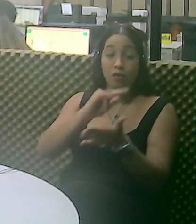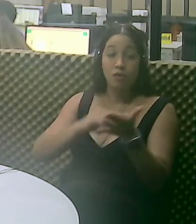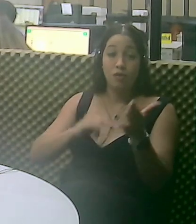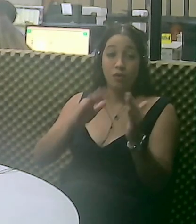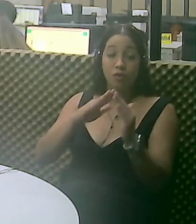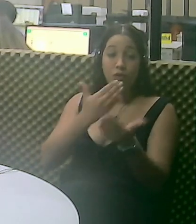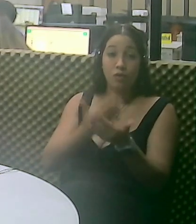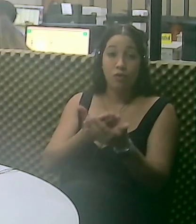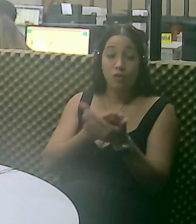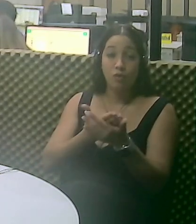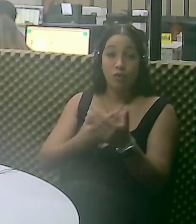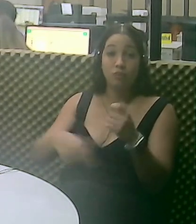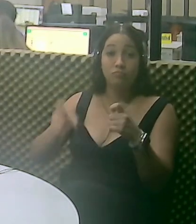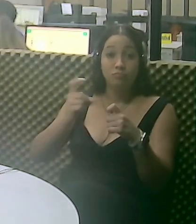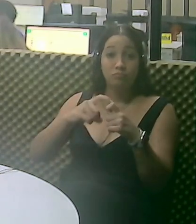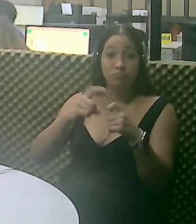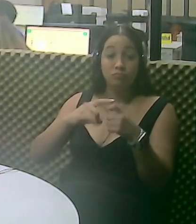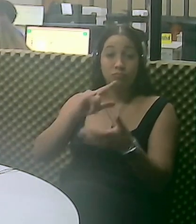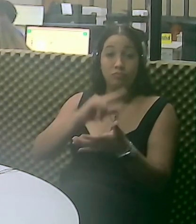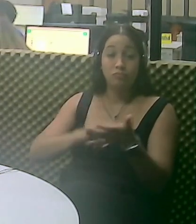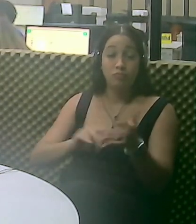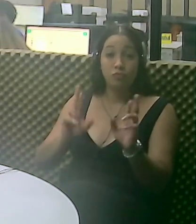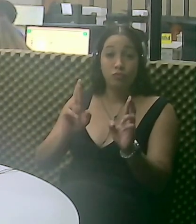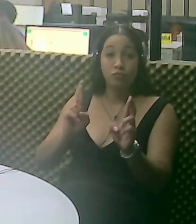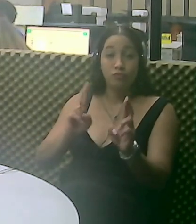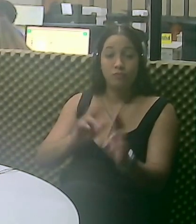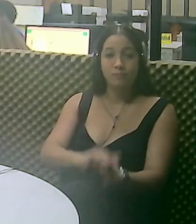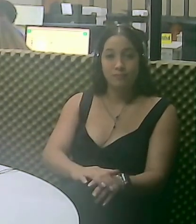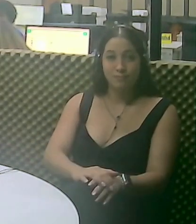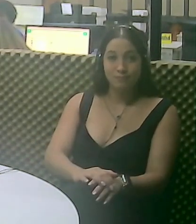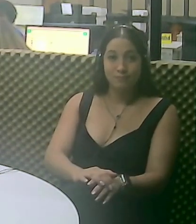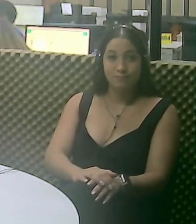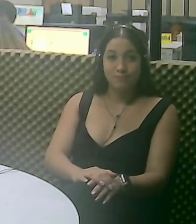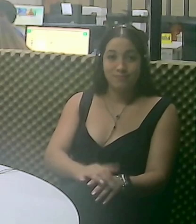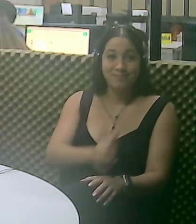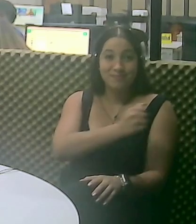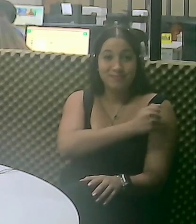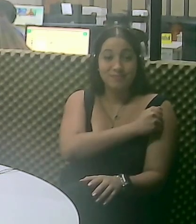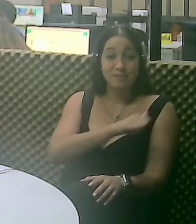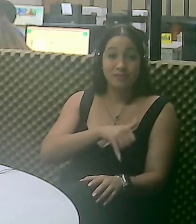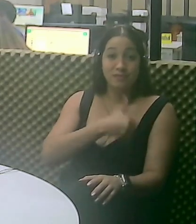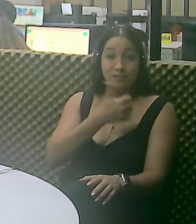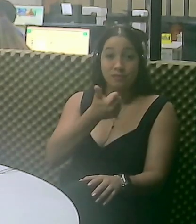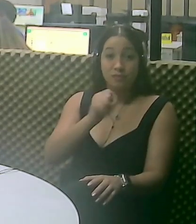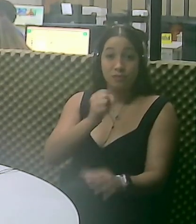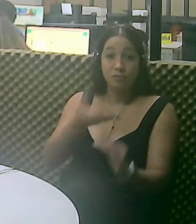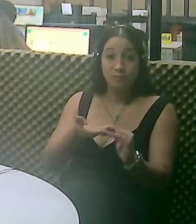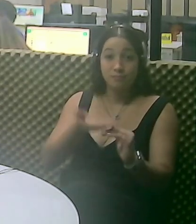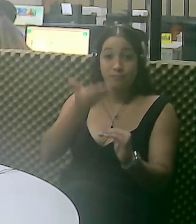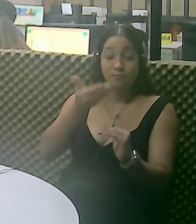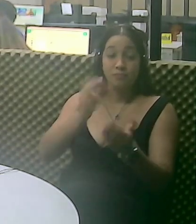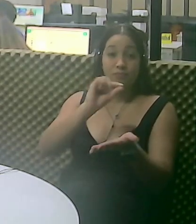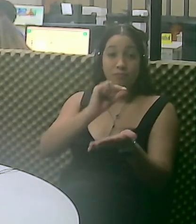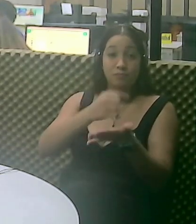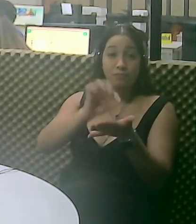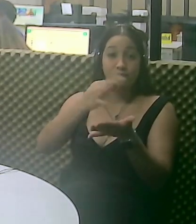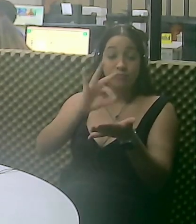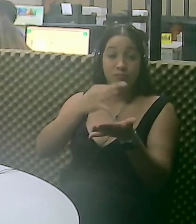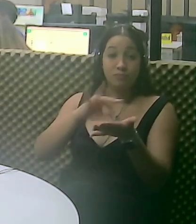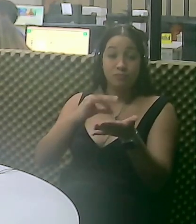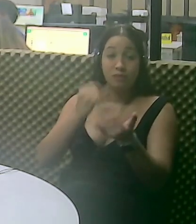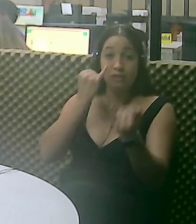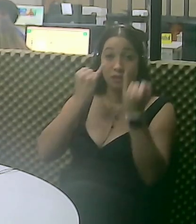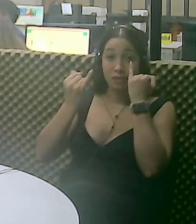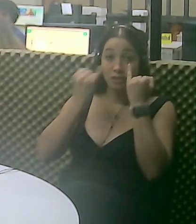escolar, atestado médico e documento do responsável. Já alunos maiores de 18 anos devem preencher seus dados